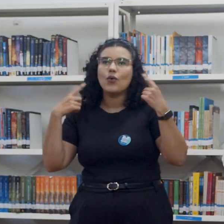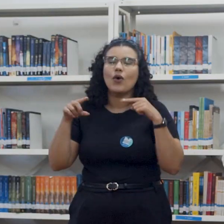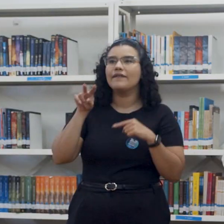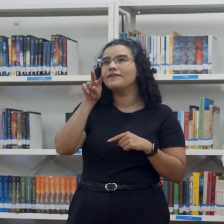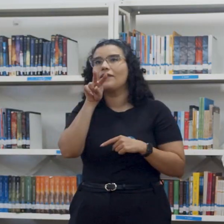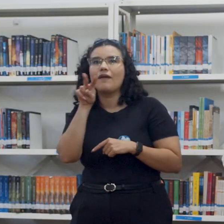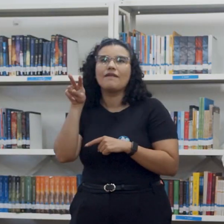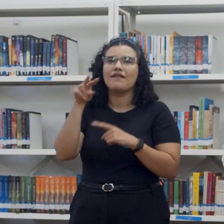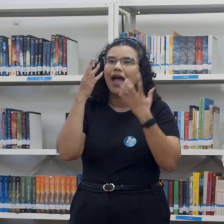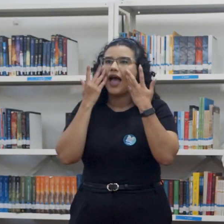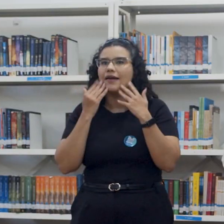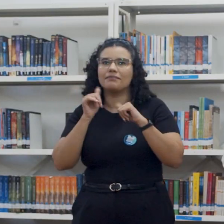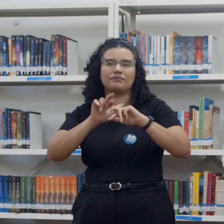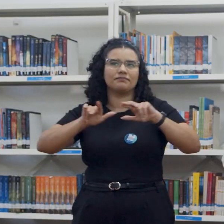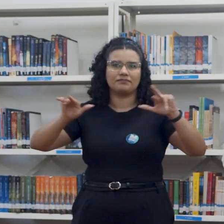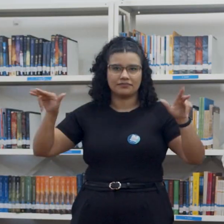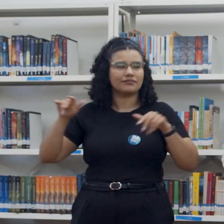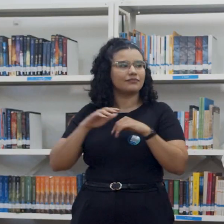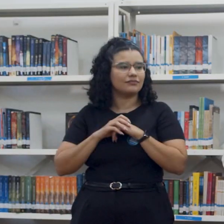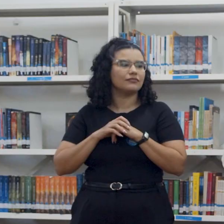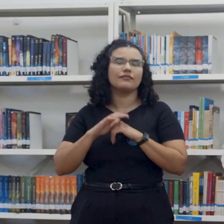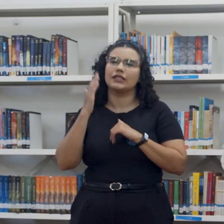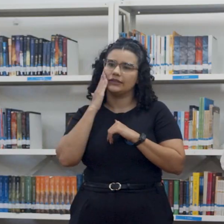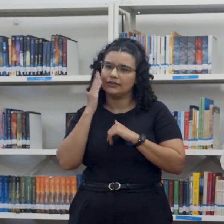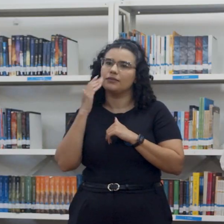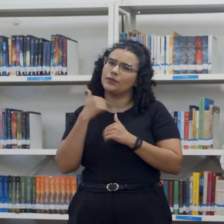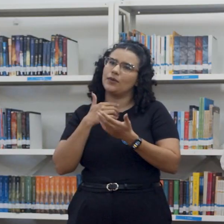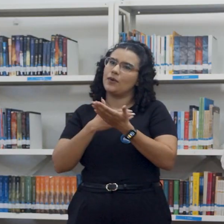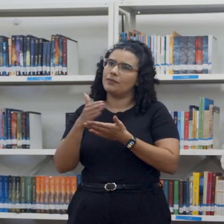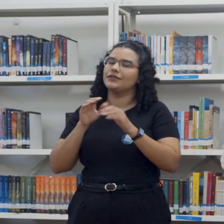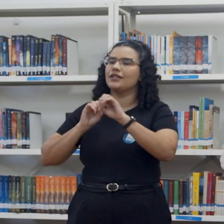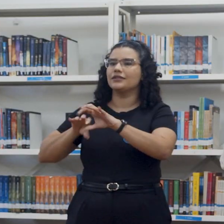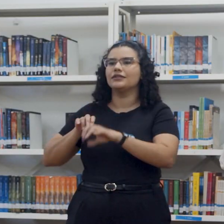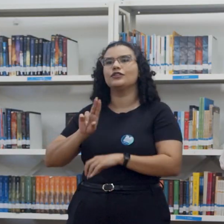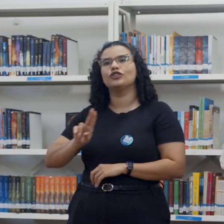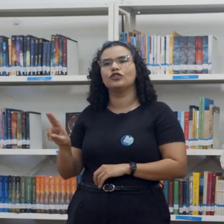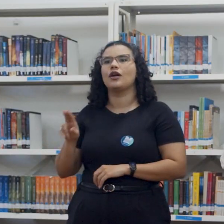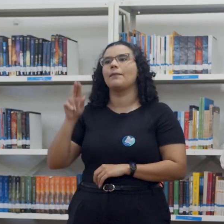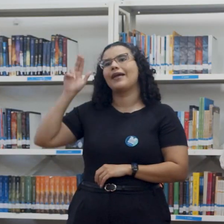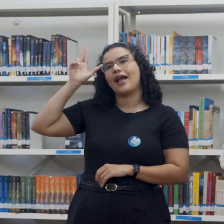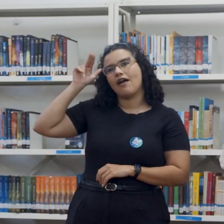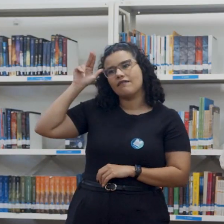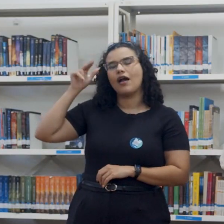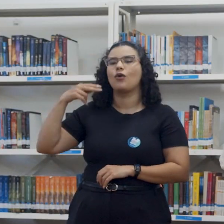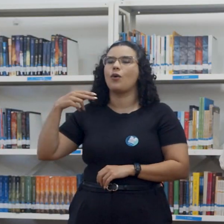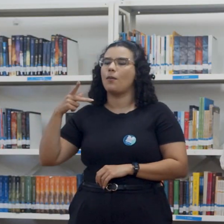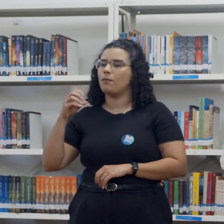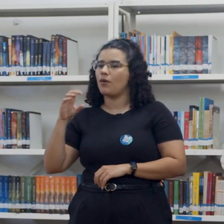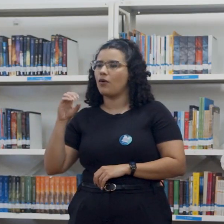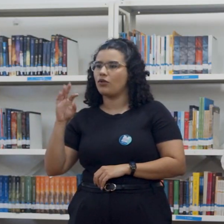a tantos animais diferentes. Claro que comecei a ensinar os nomes. Cavalo virou pocotó,